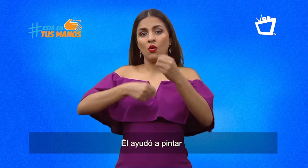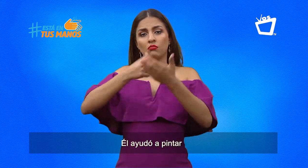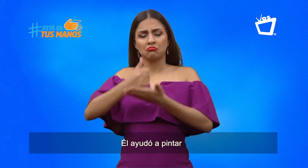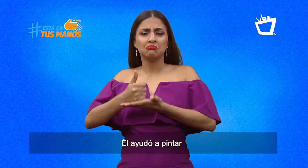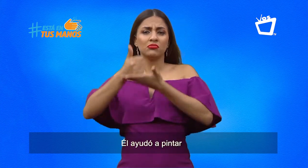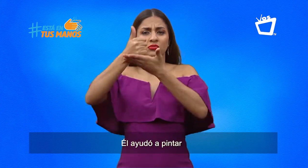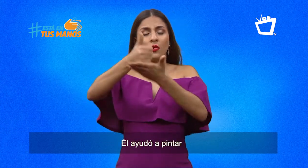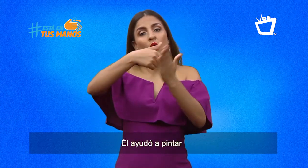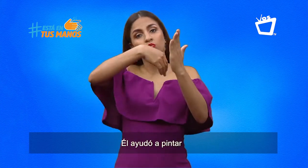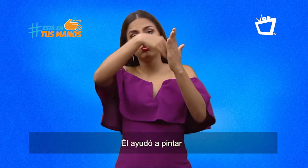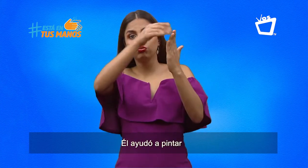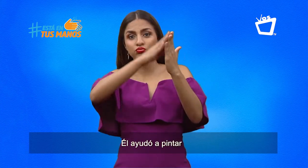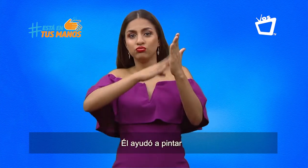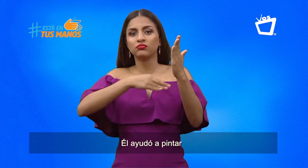él ayudó a pintar